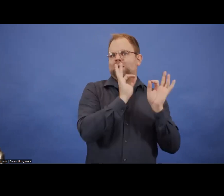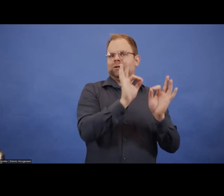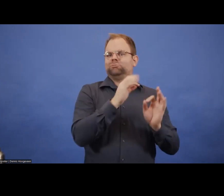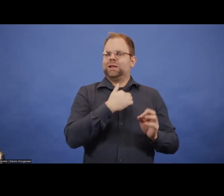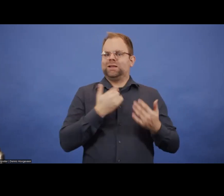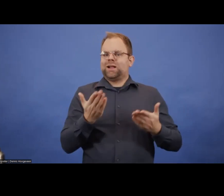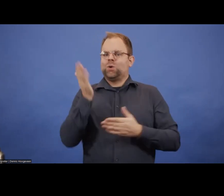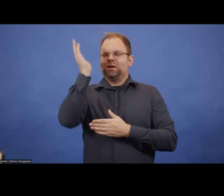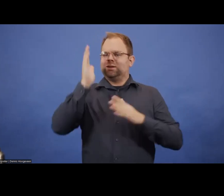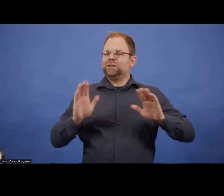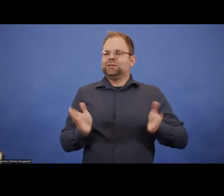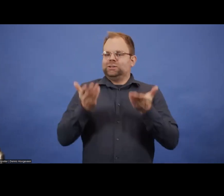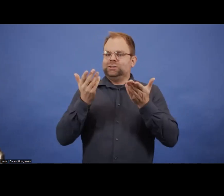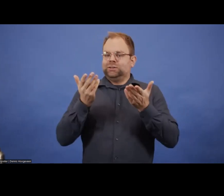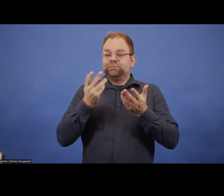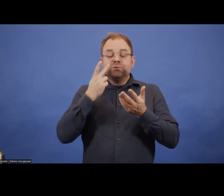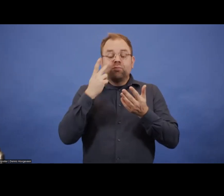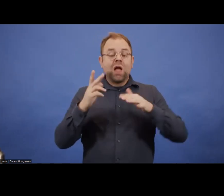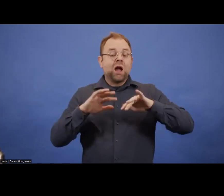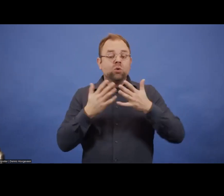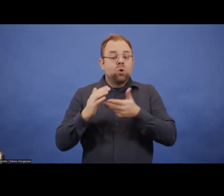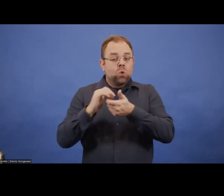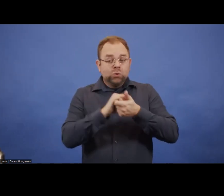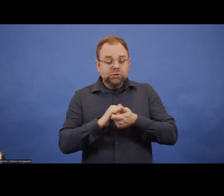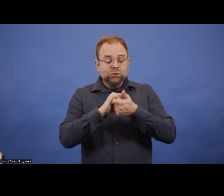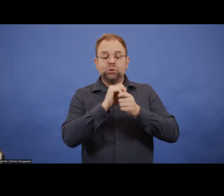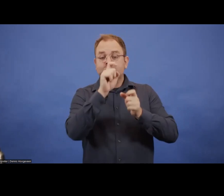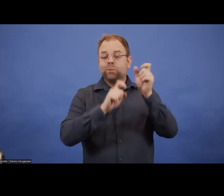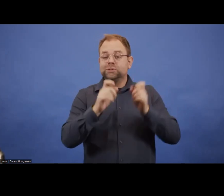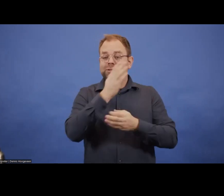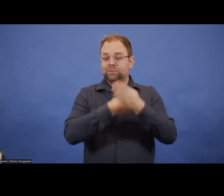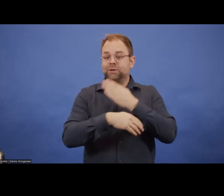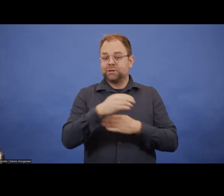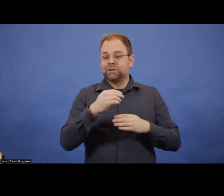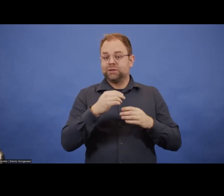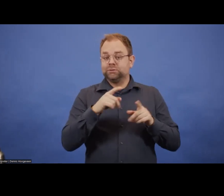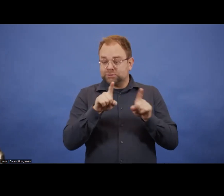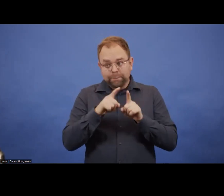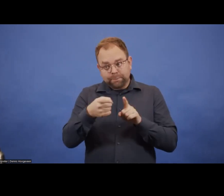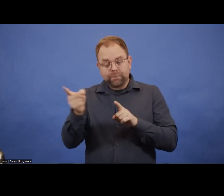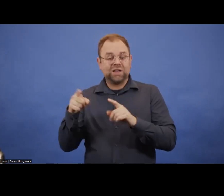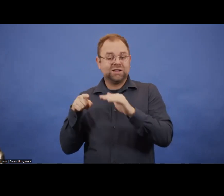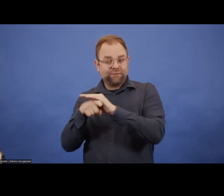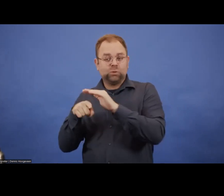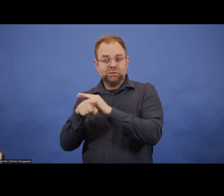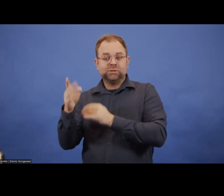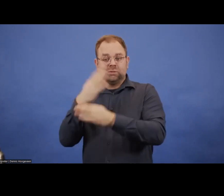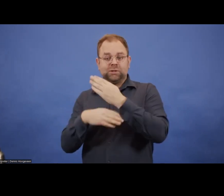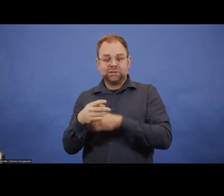incluimos a las organizaciones de personas con discapacidad para tener más